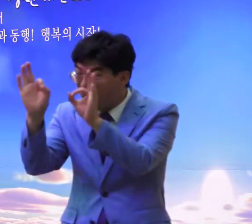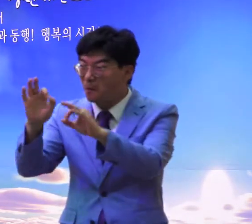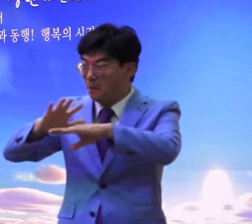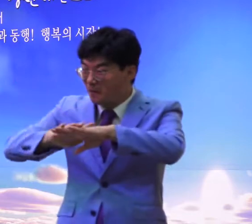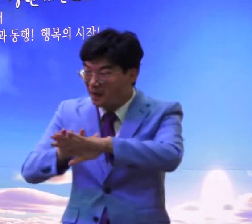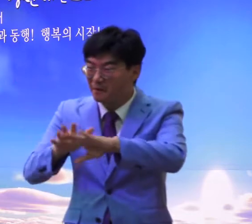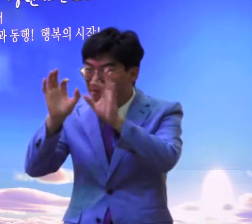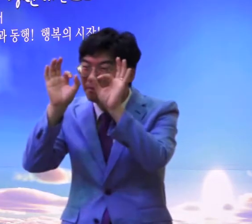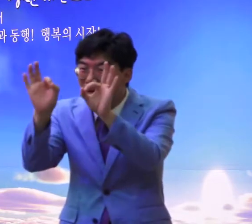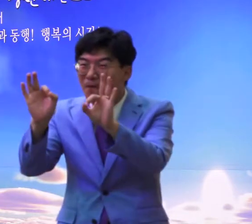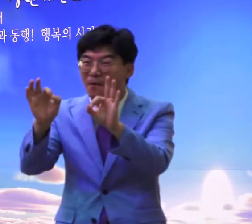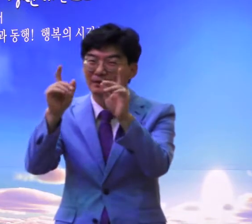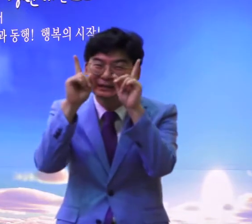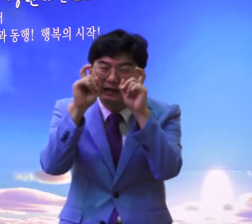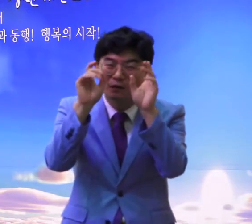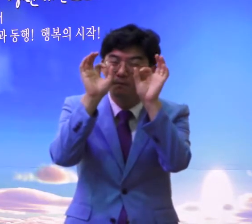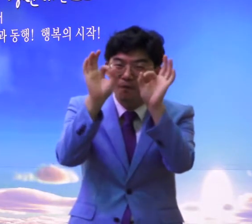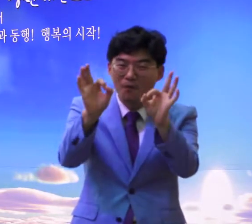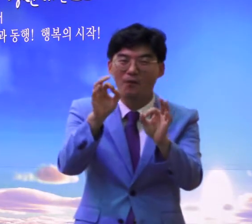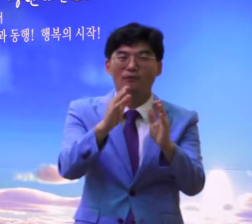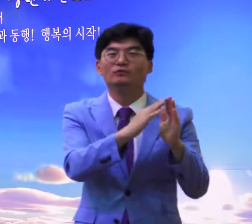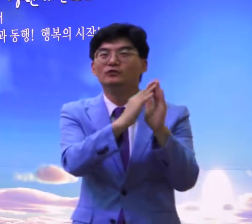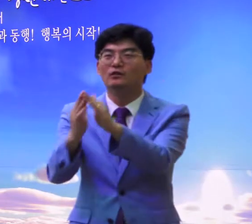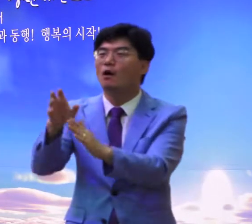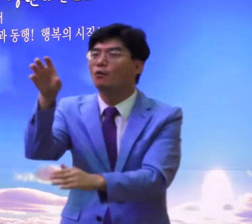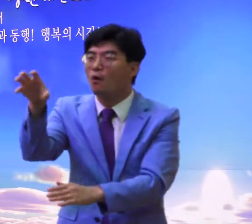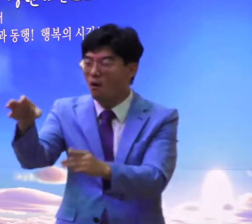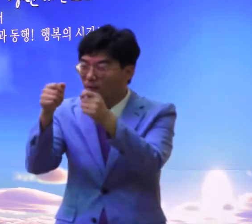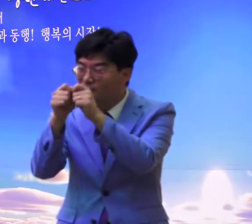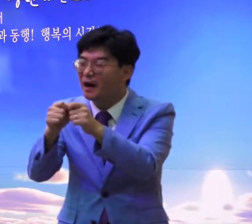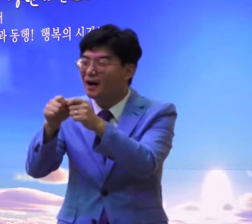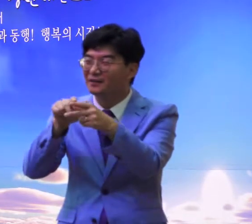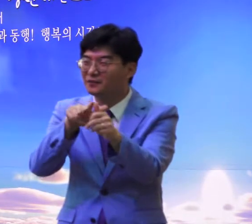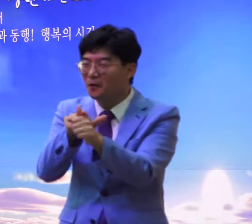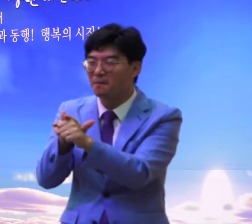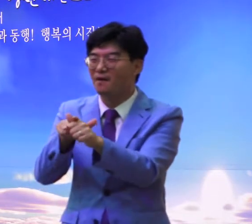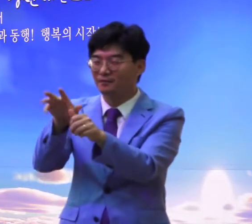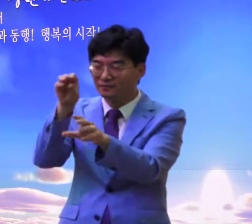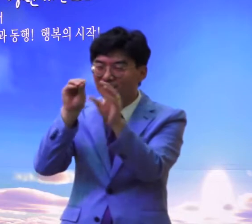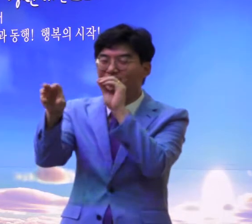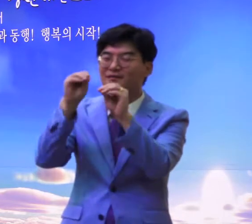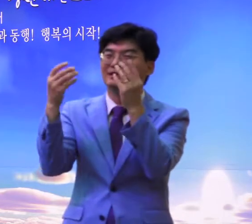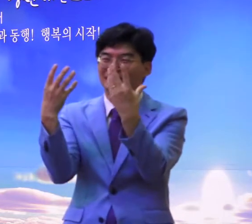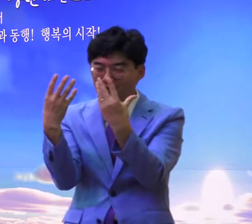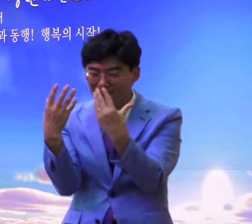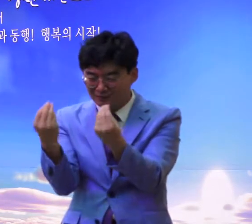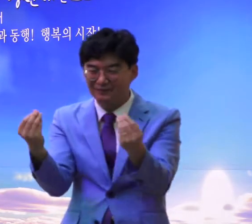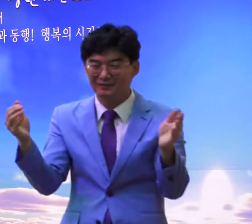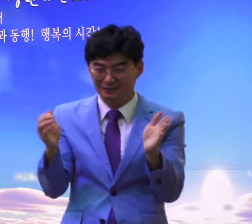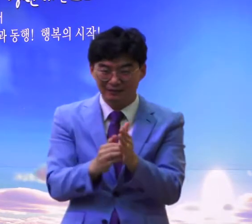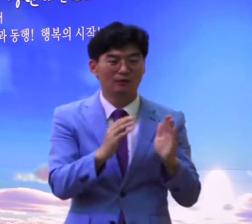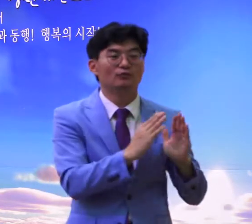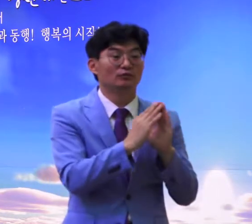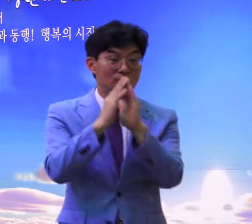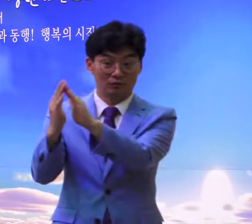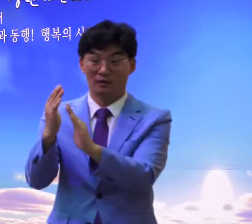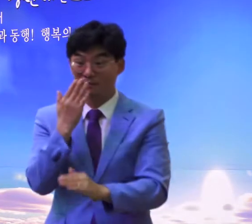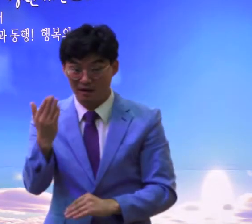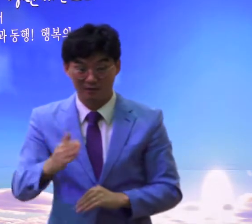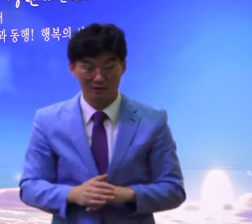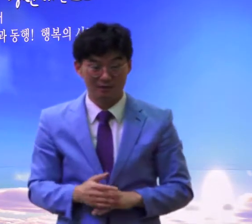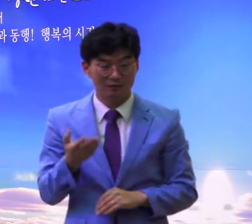내비게이션도 검색해서 그렇게 목적지를 향해서 출발합니다. 그렇게 하는 이유는 목적지까지 가능하면